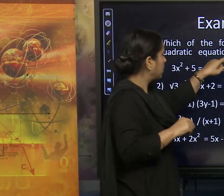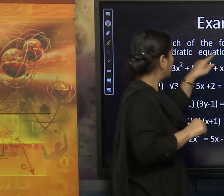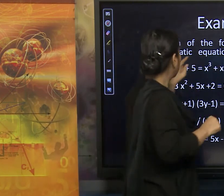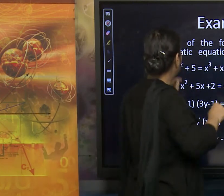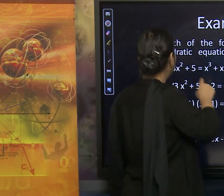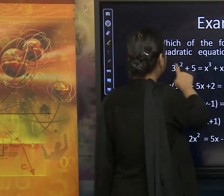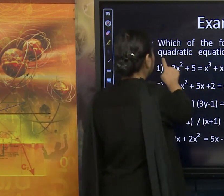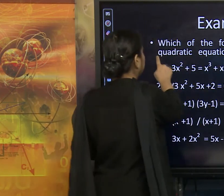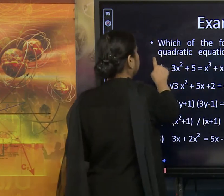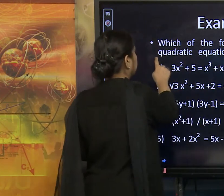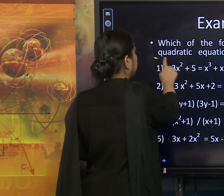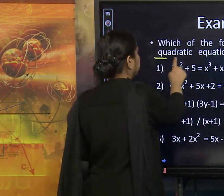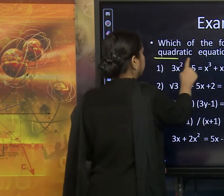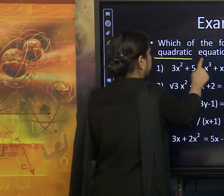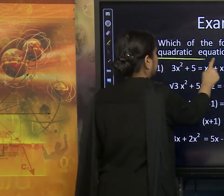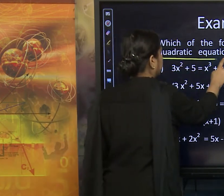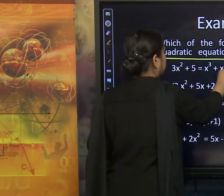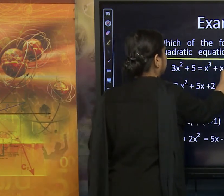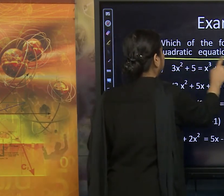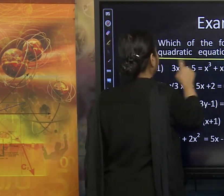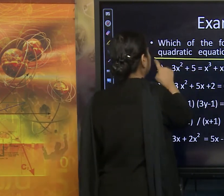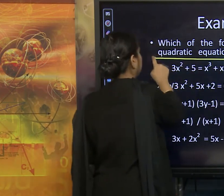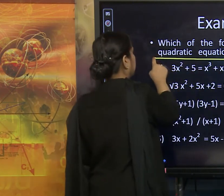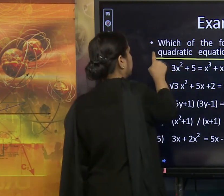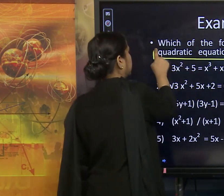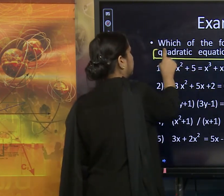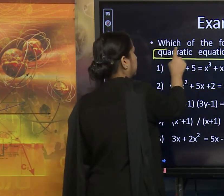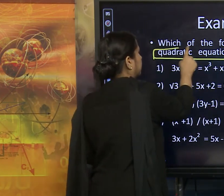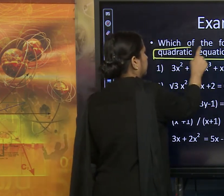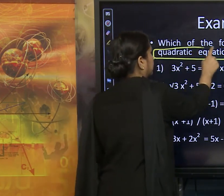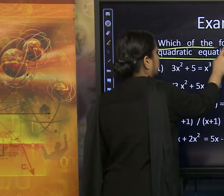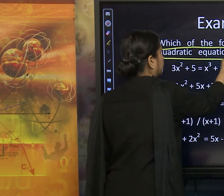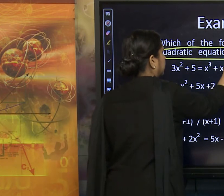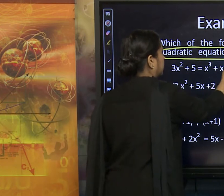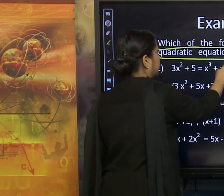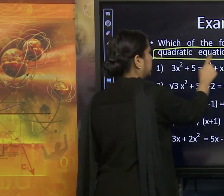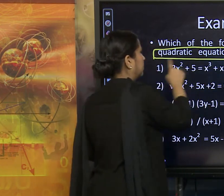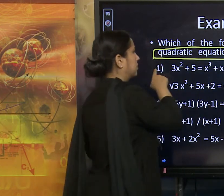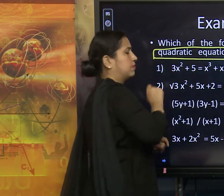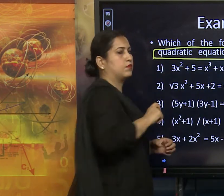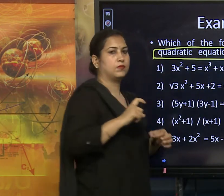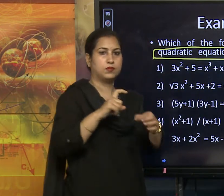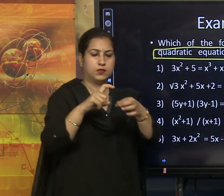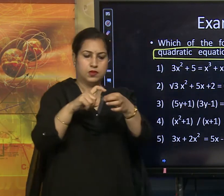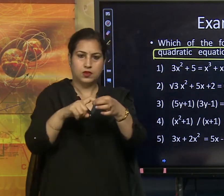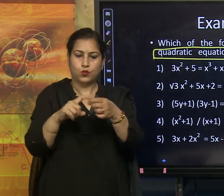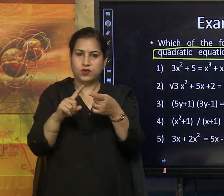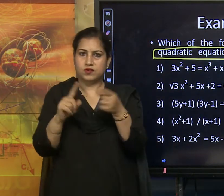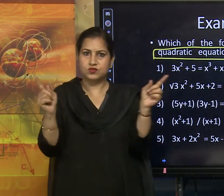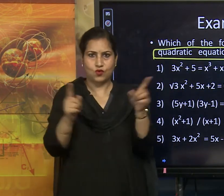तो सबसे पहले हमें क्वाड्रेटिक इक्वेशन के जो खास बातें हैं वो हमें पता होनी चाहिए, जिसे